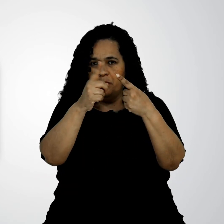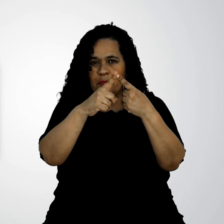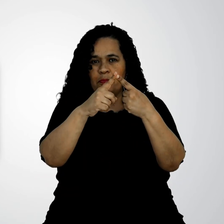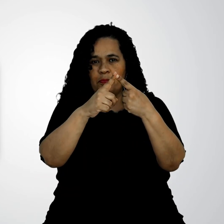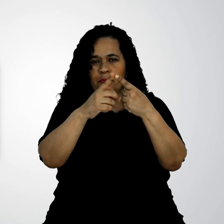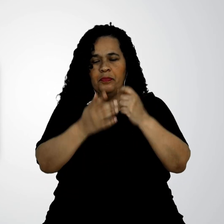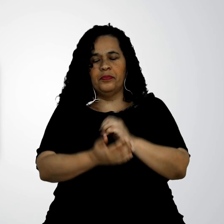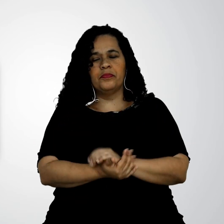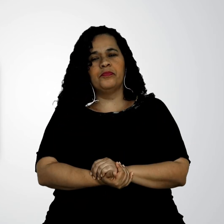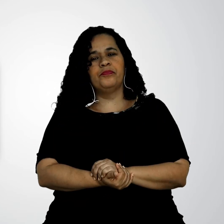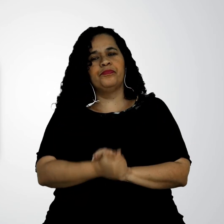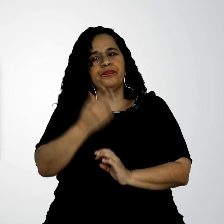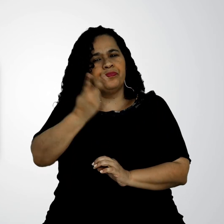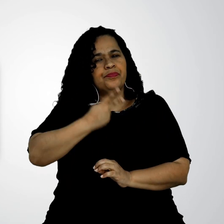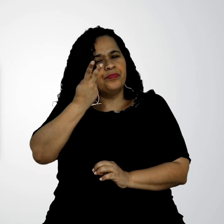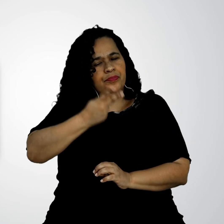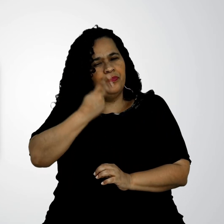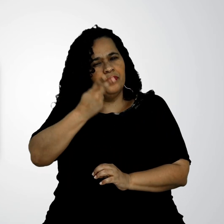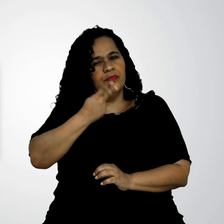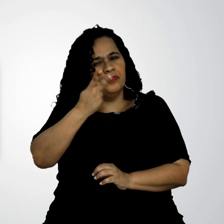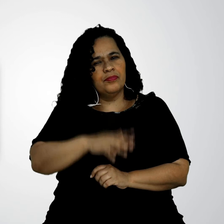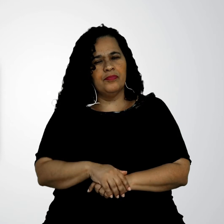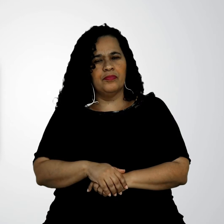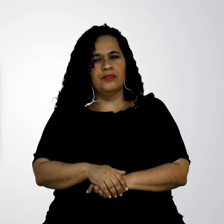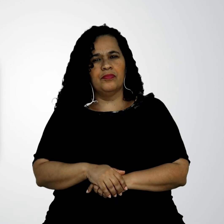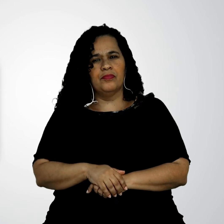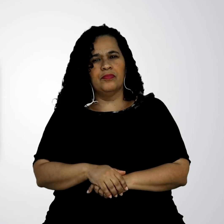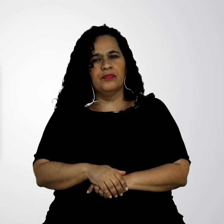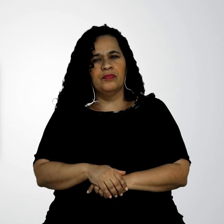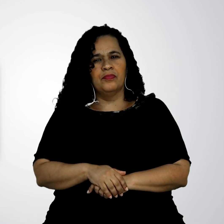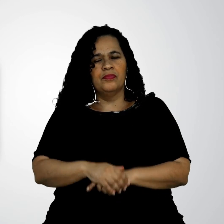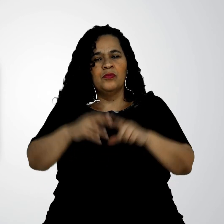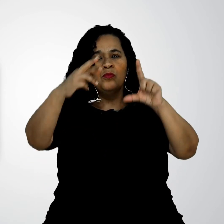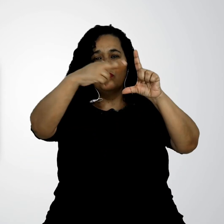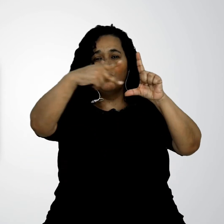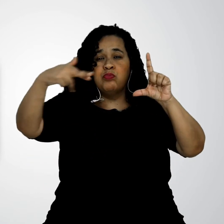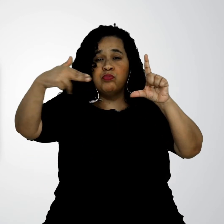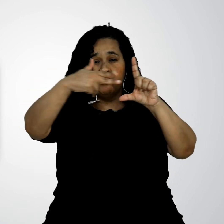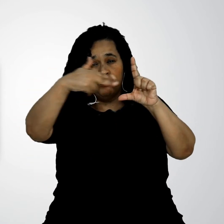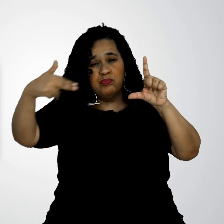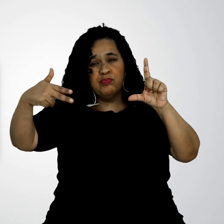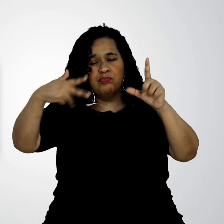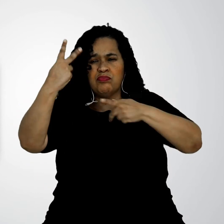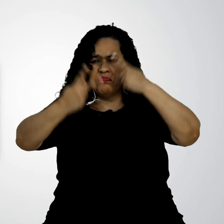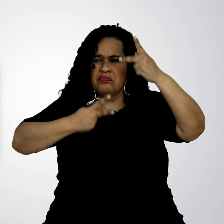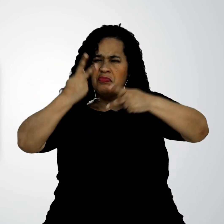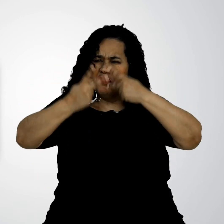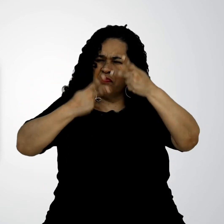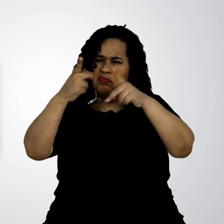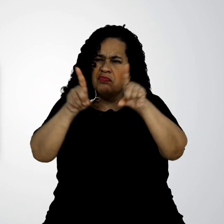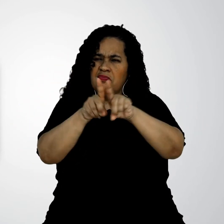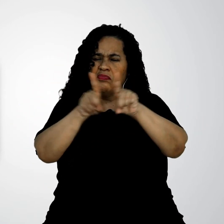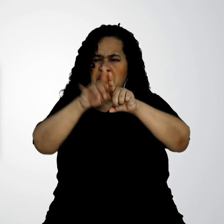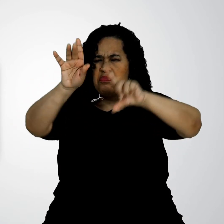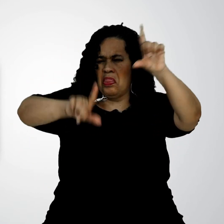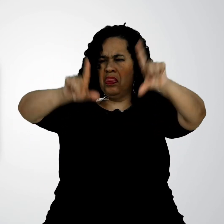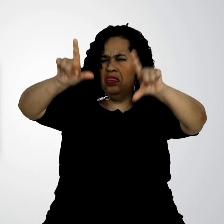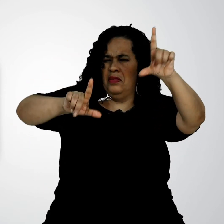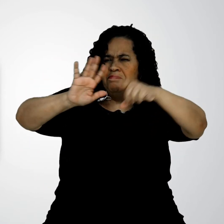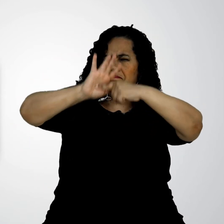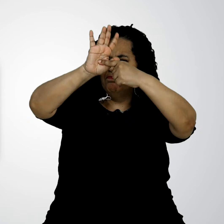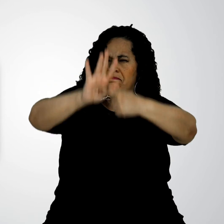o investimento pesado que existe na mídia, né? Quando começamos aqui, eu comentei, né, de uma propaganda de uma grande